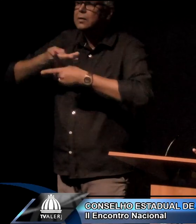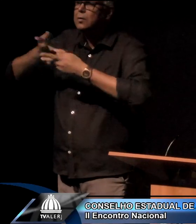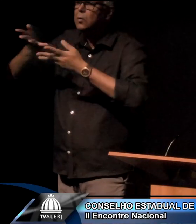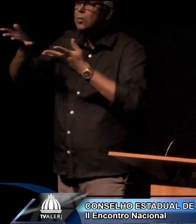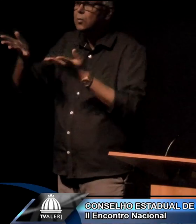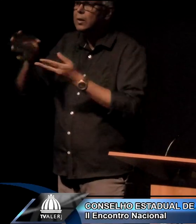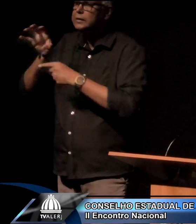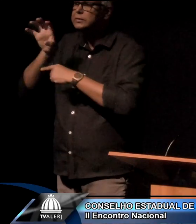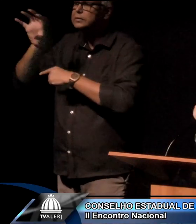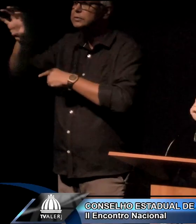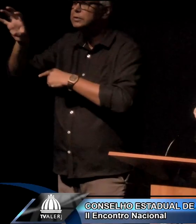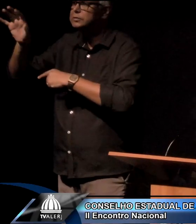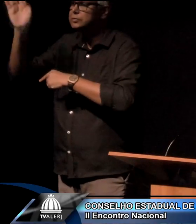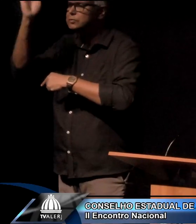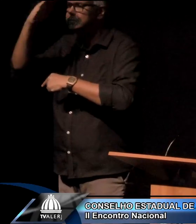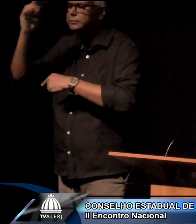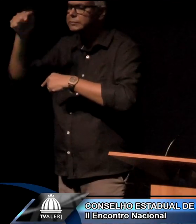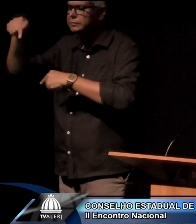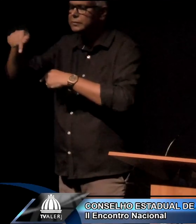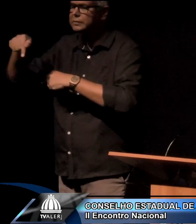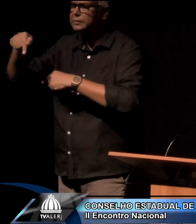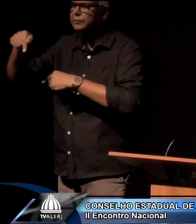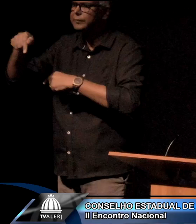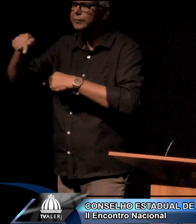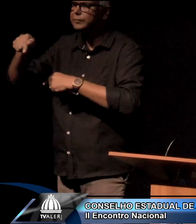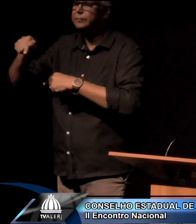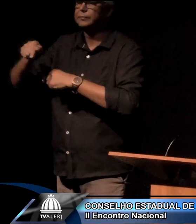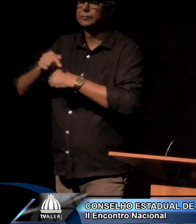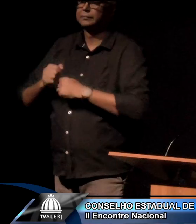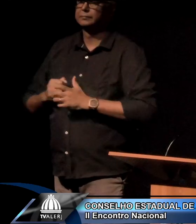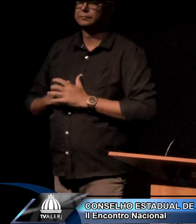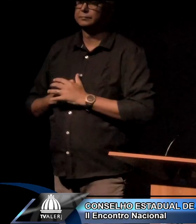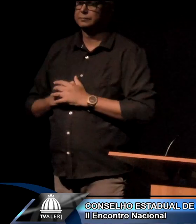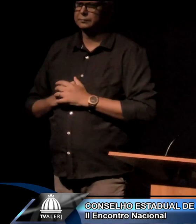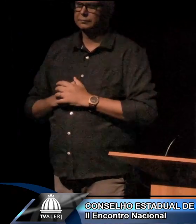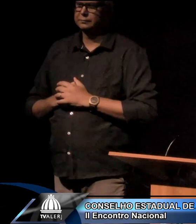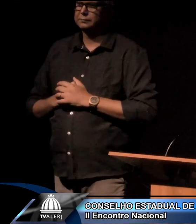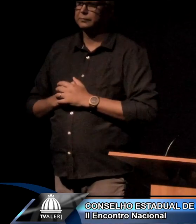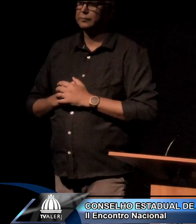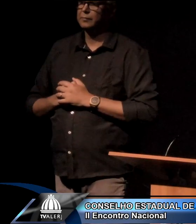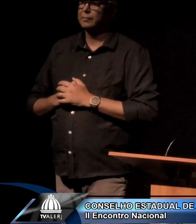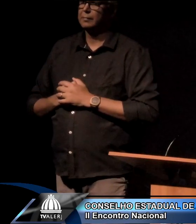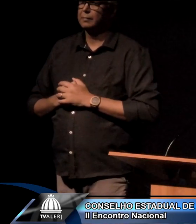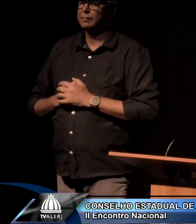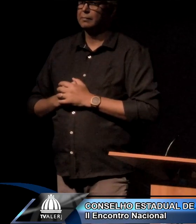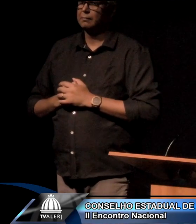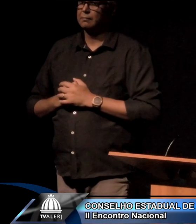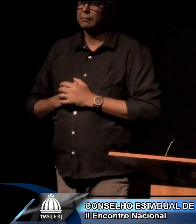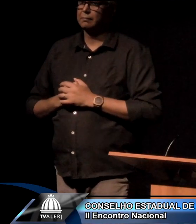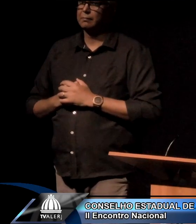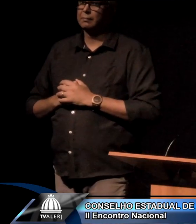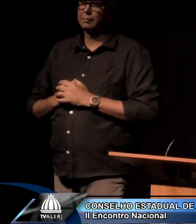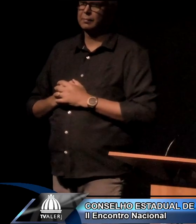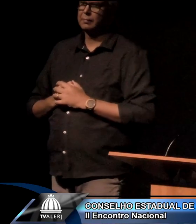vou começar Rio Grande do Sul Santa Catarina